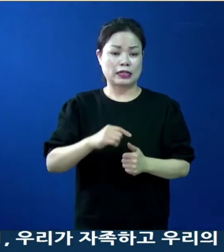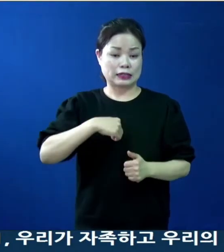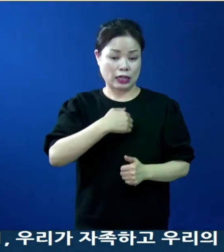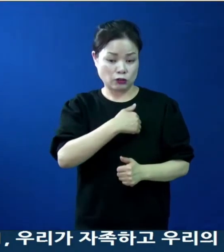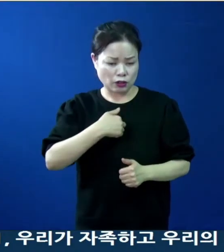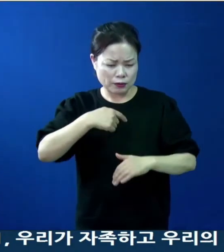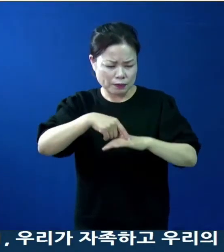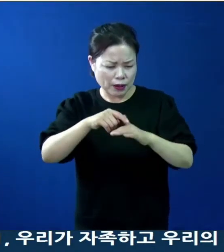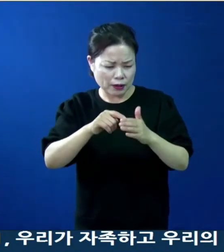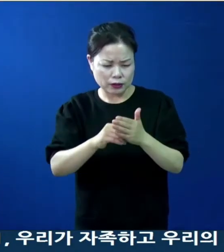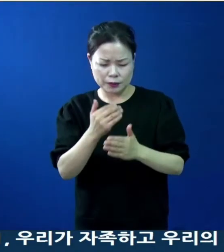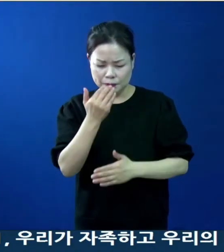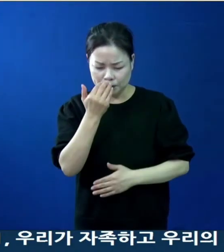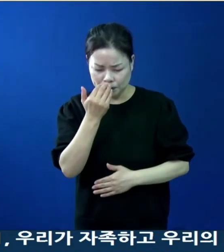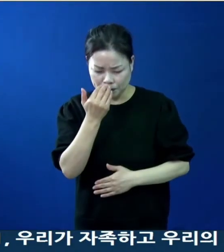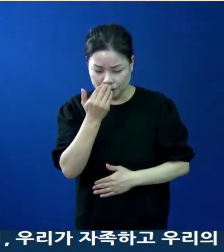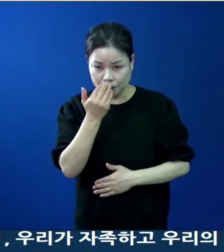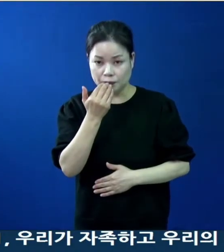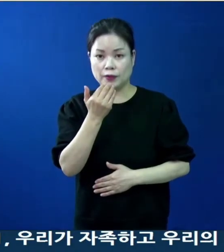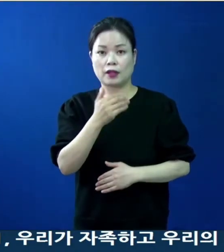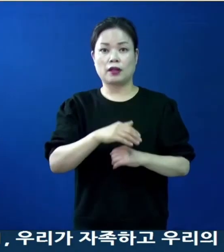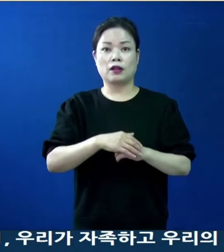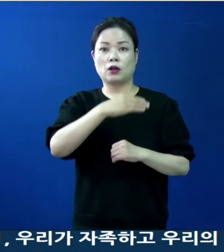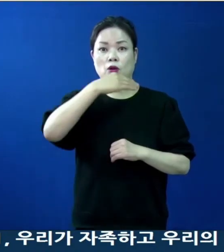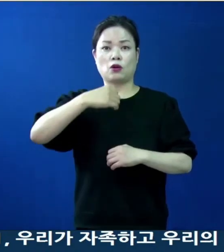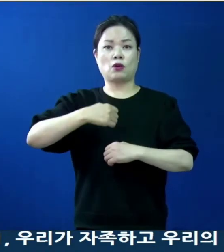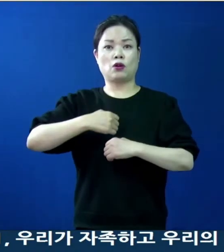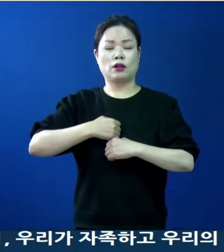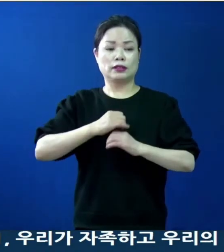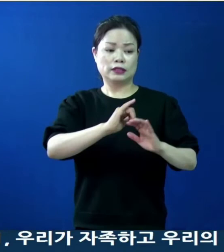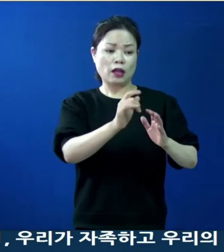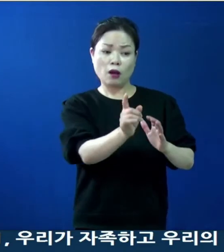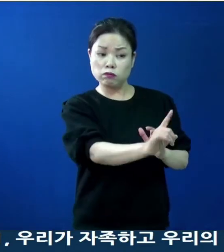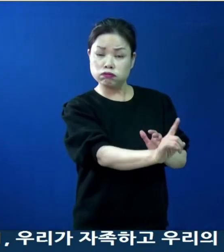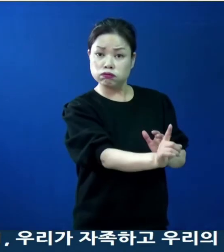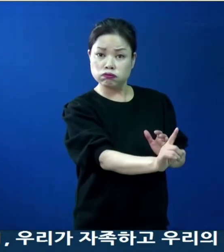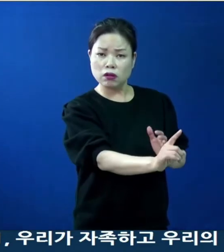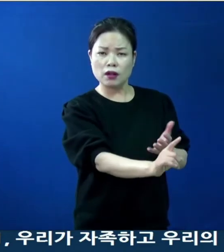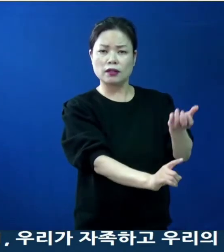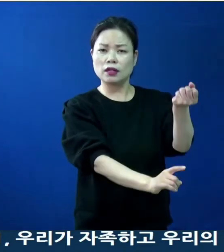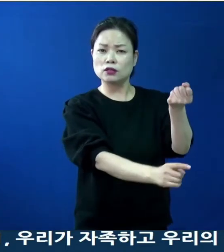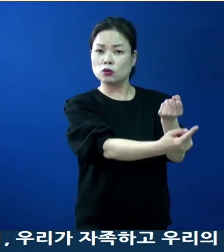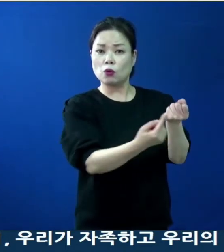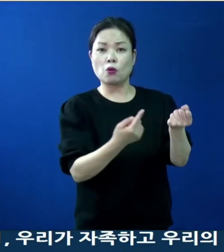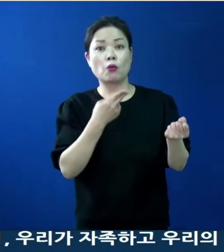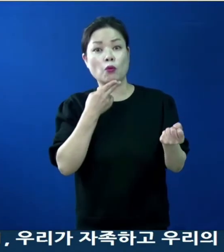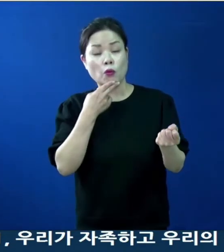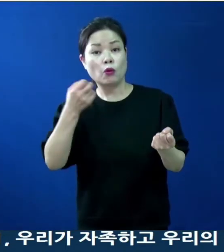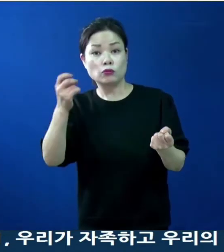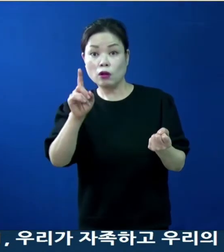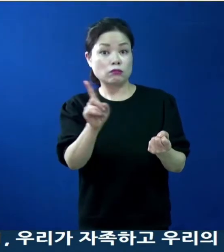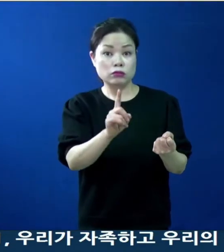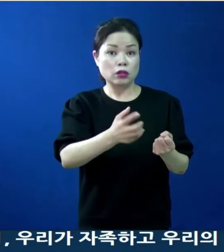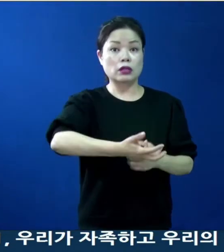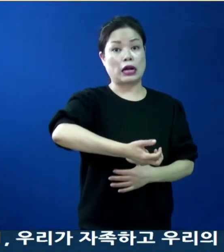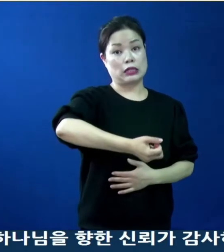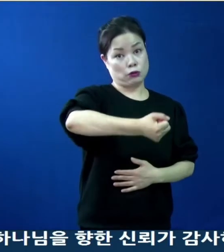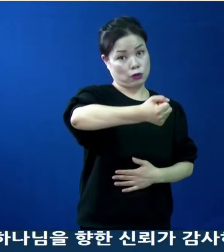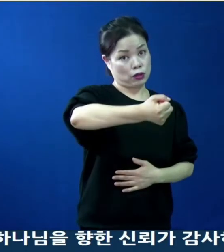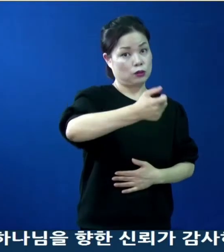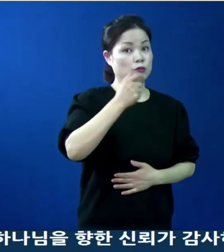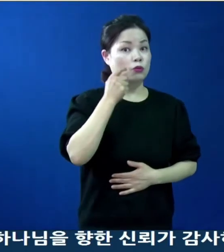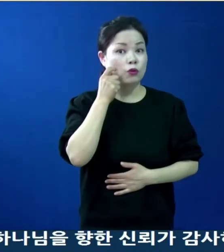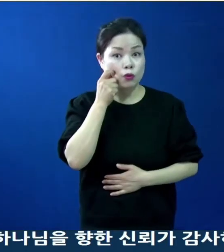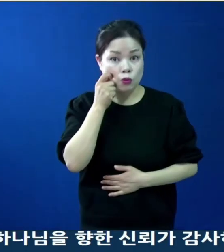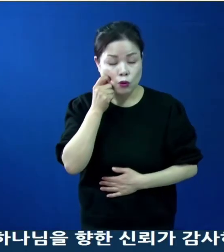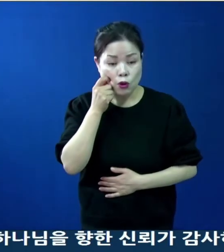마음이 있으면 경건은 큰 이익이 되니라. 우리가 세상에 아무것도 가지고 온 것이 없음에 또한 아무것도 가지고 가지